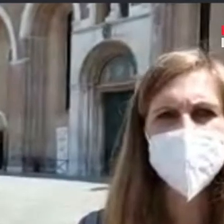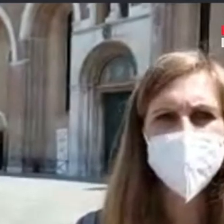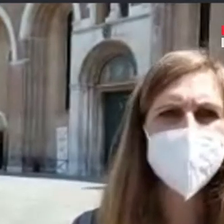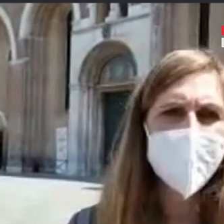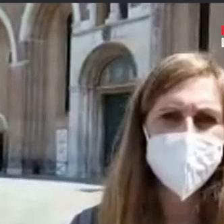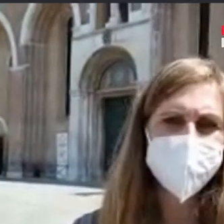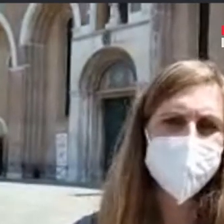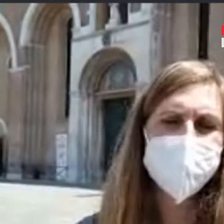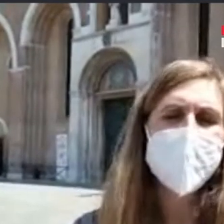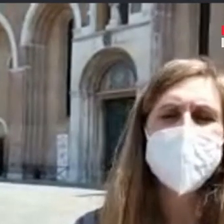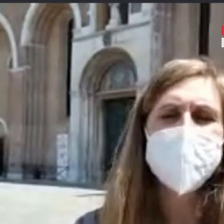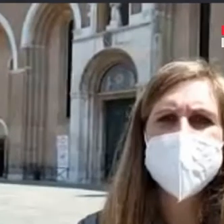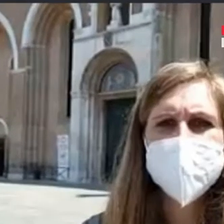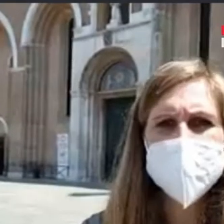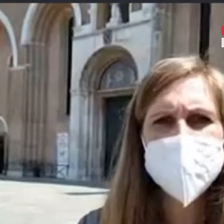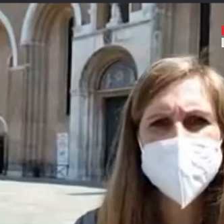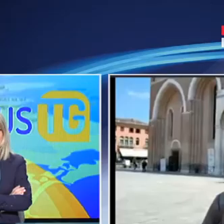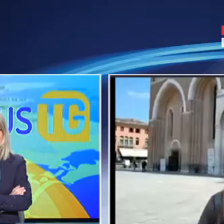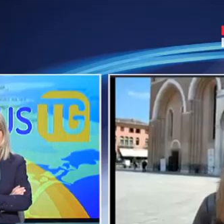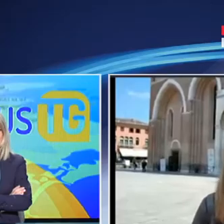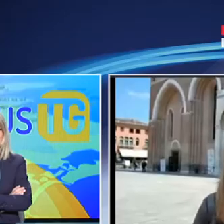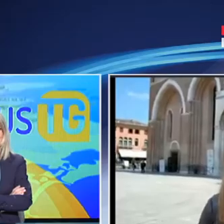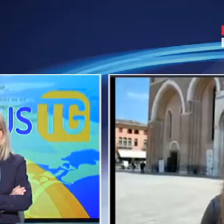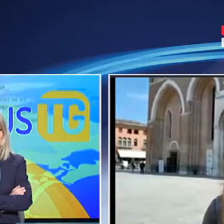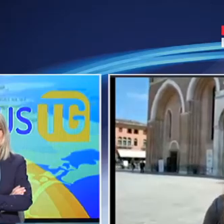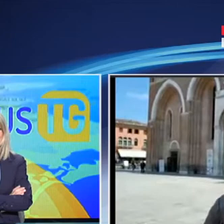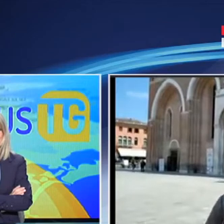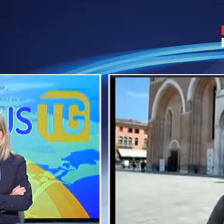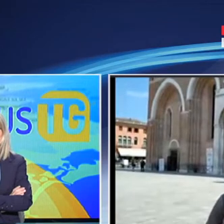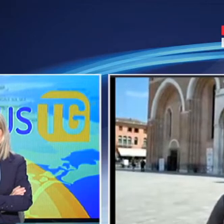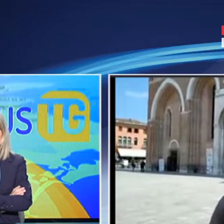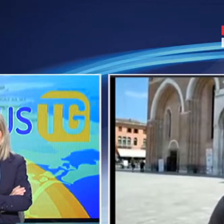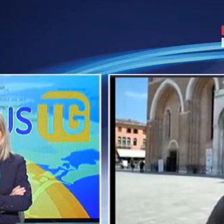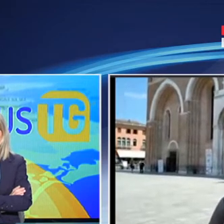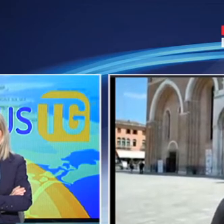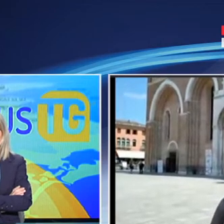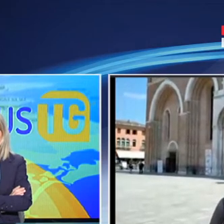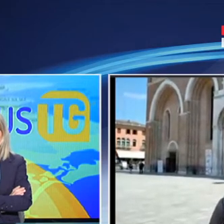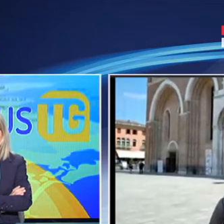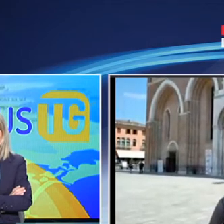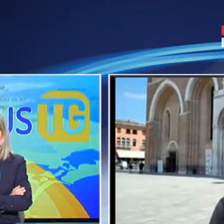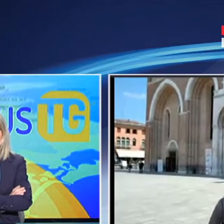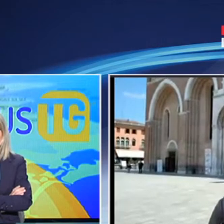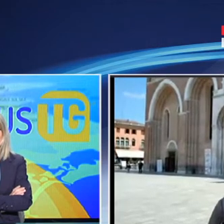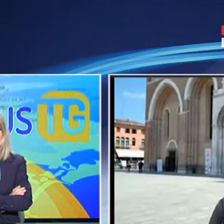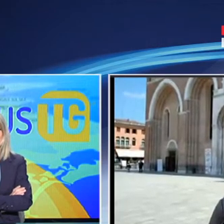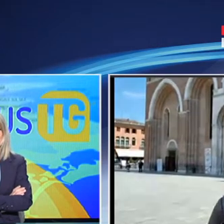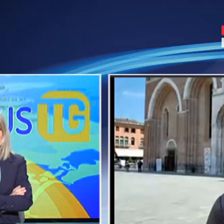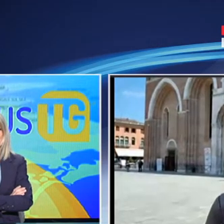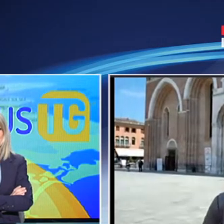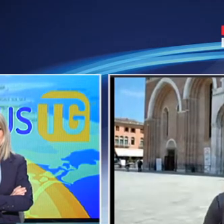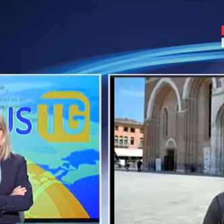di giugno, ma che noi vi racconteremo perché Rete Veneta seguirà ovviamente in diretta